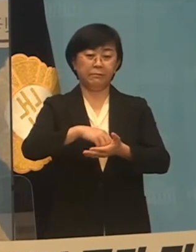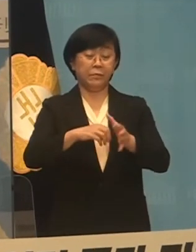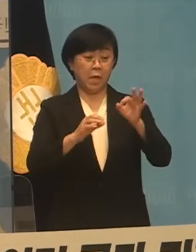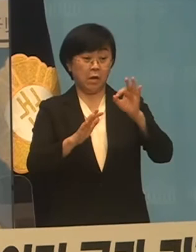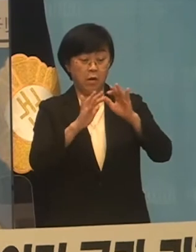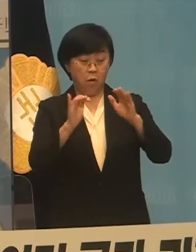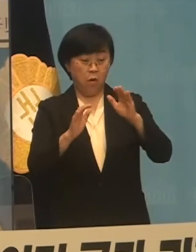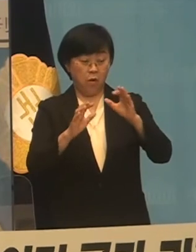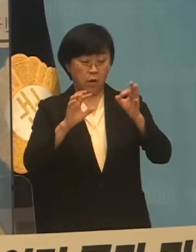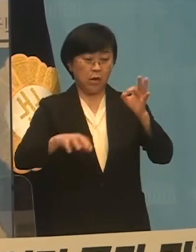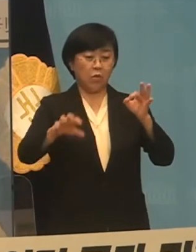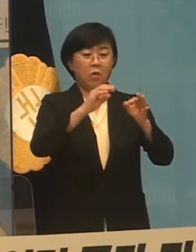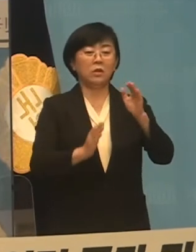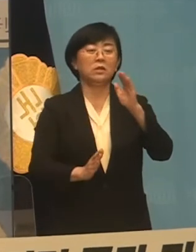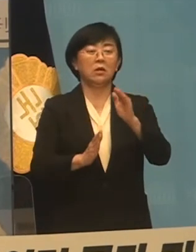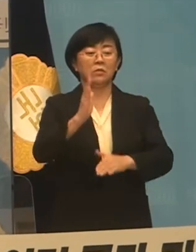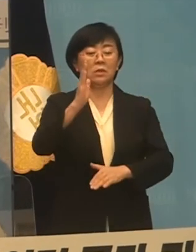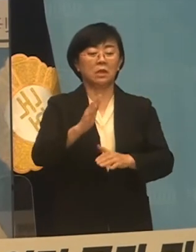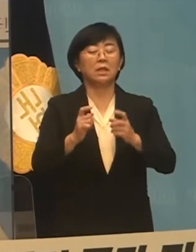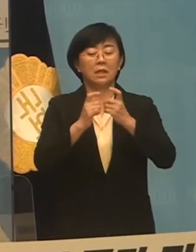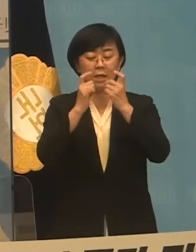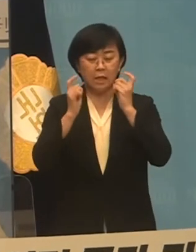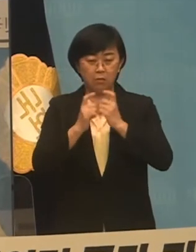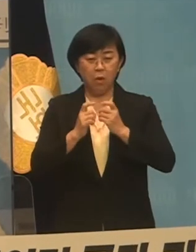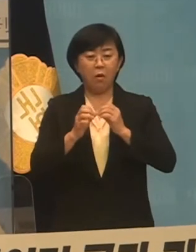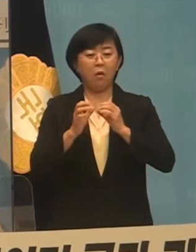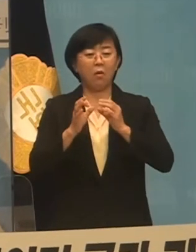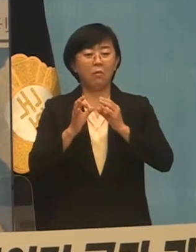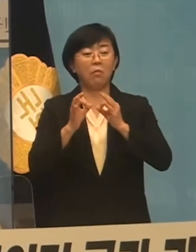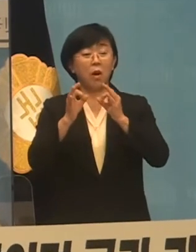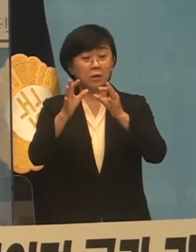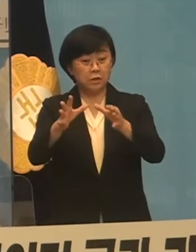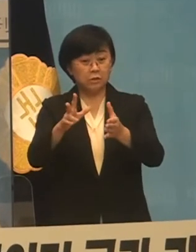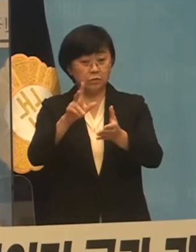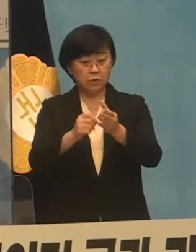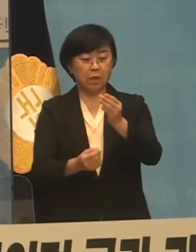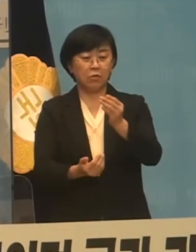10개가 훨씬 넘는 사업장들이 사모펀드로 인해서 고충을 받고 있습니다.